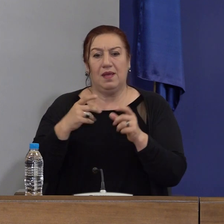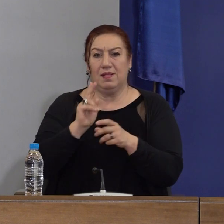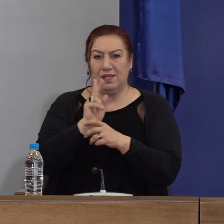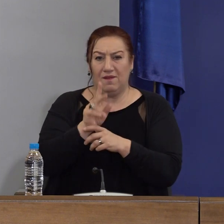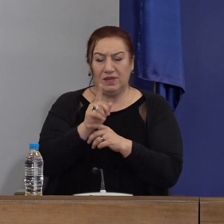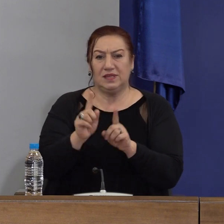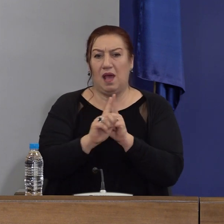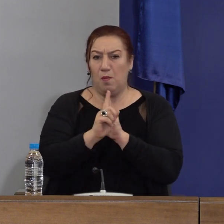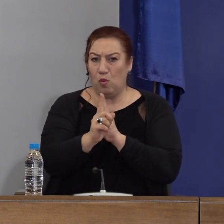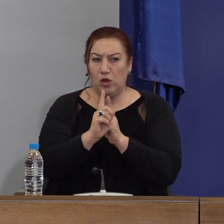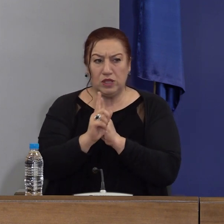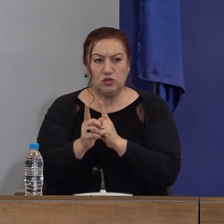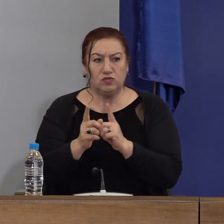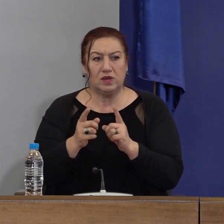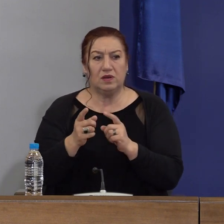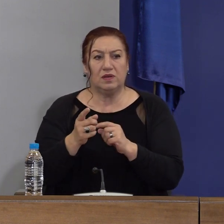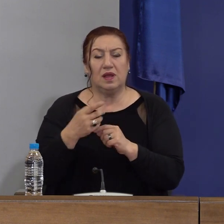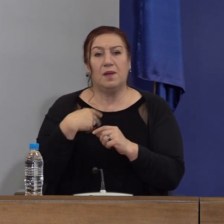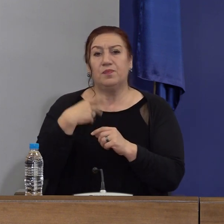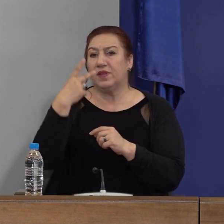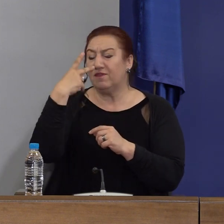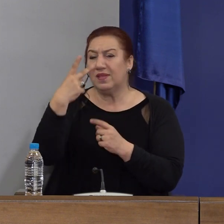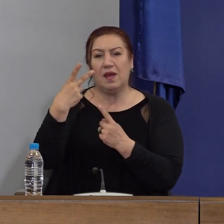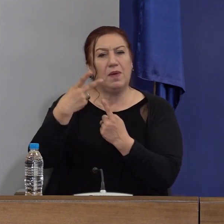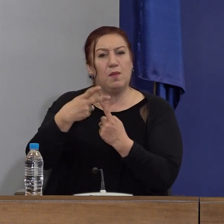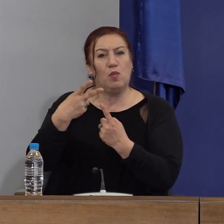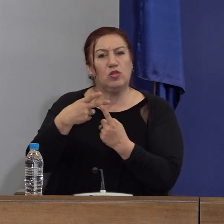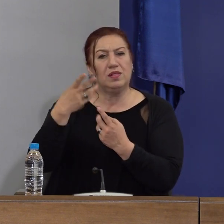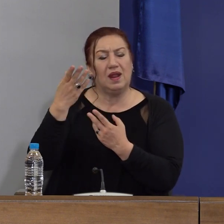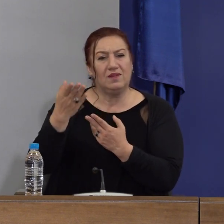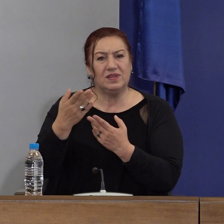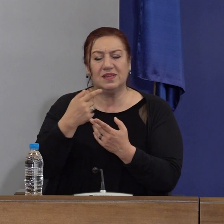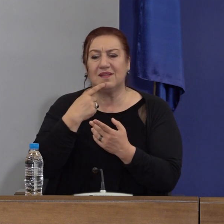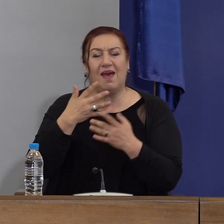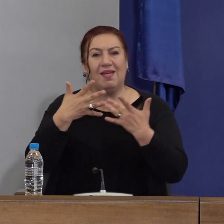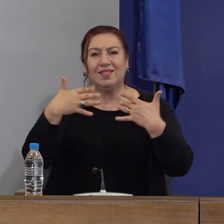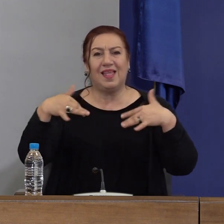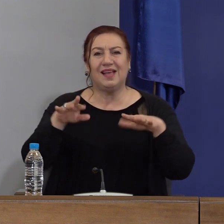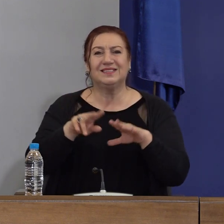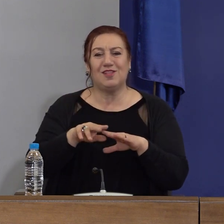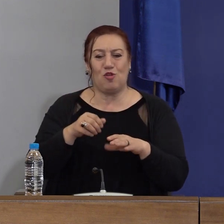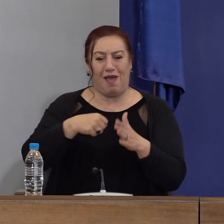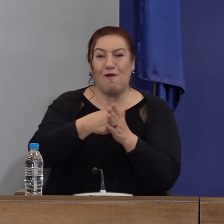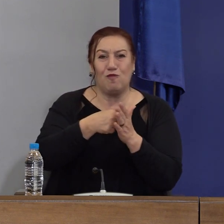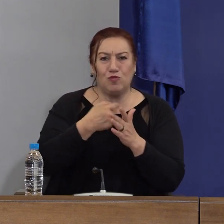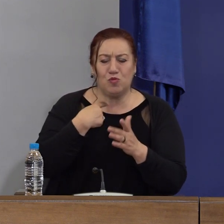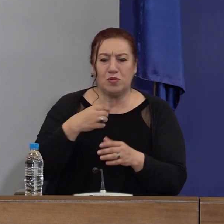спазват разстояния? И второ, видяхме по телевизиите, че агитките на стадионите не спазват никакви мерки. Какви са